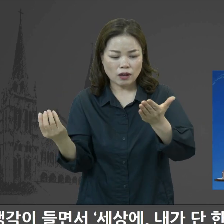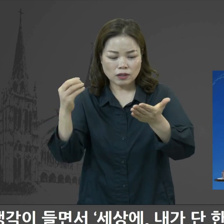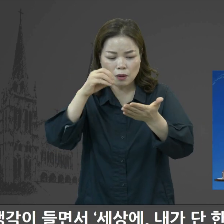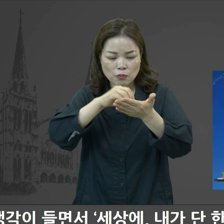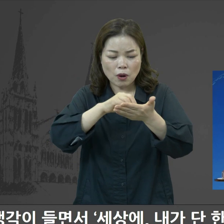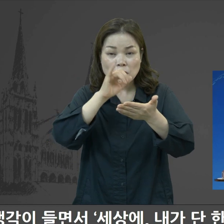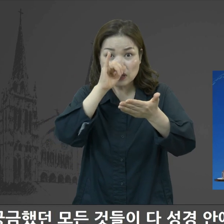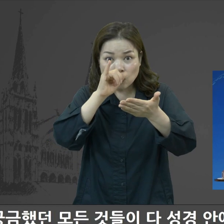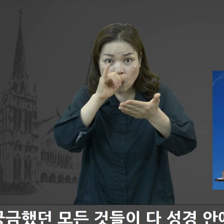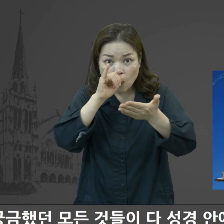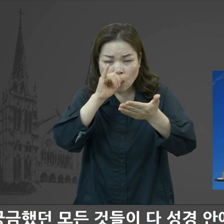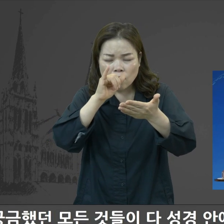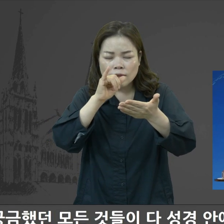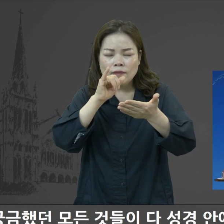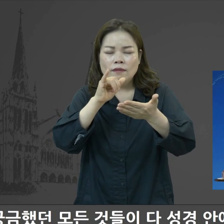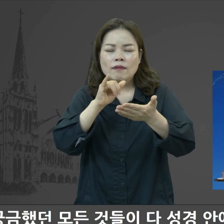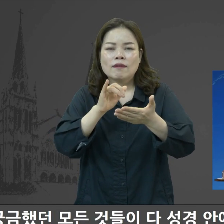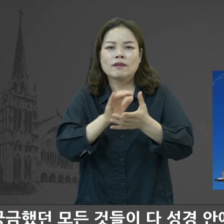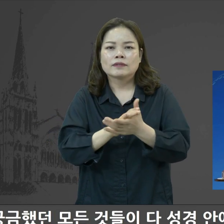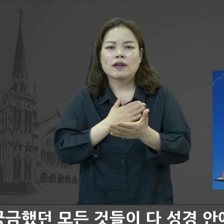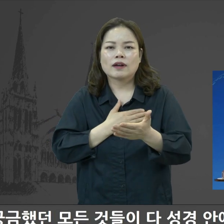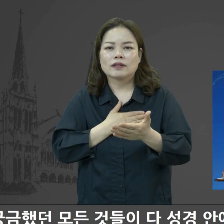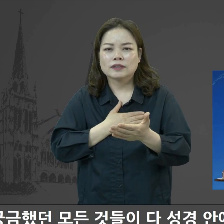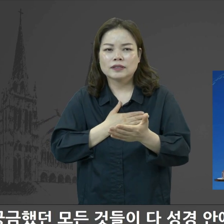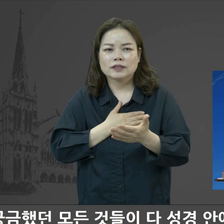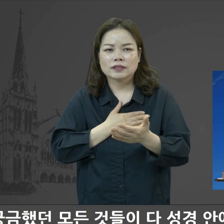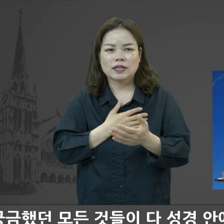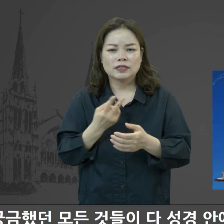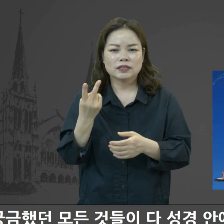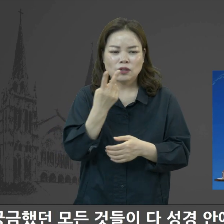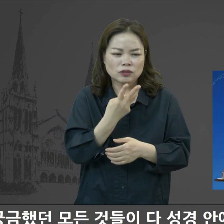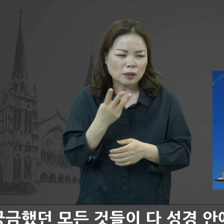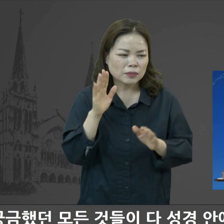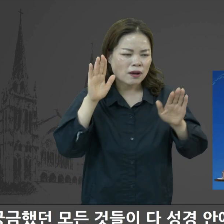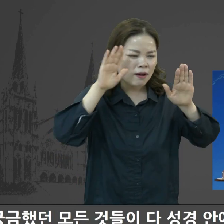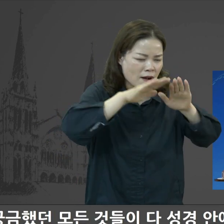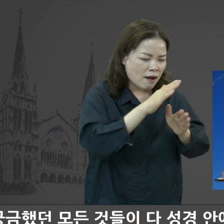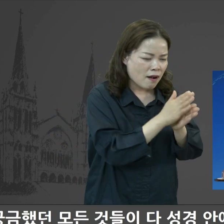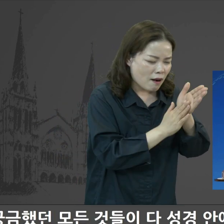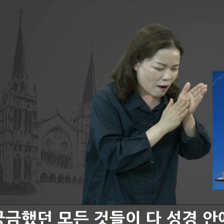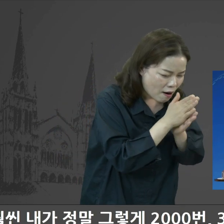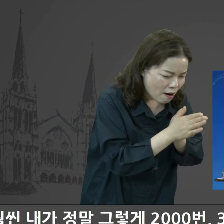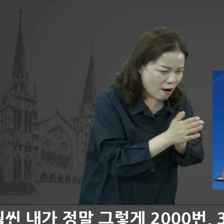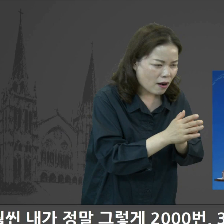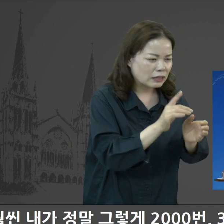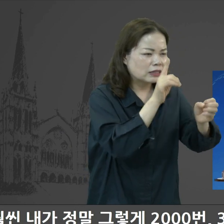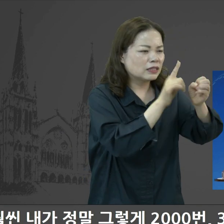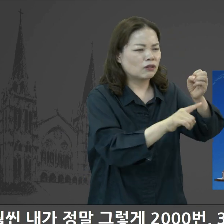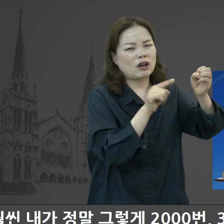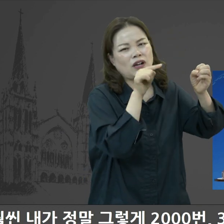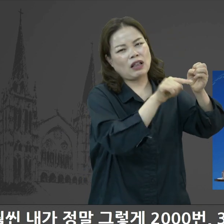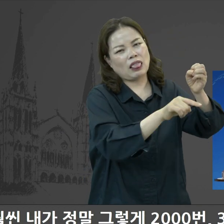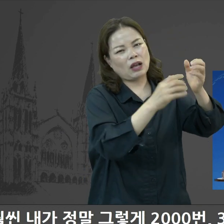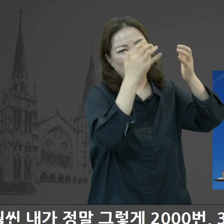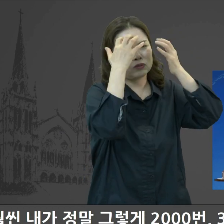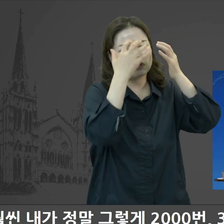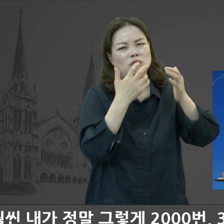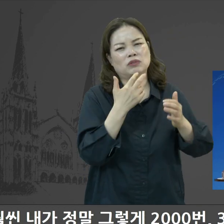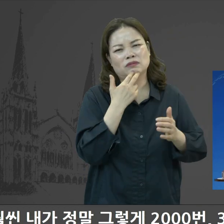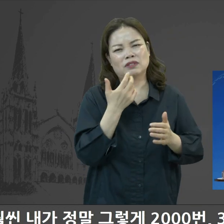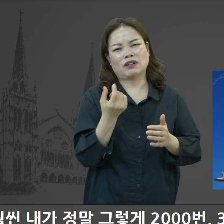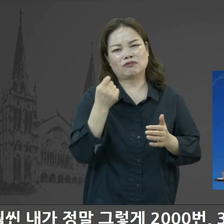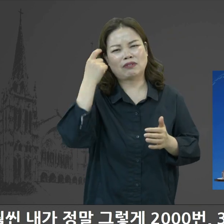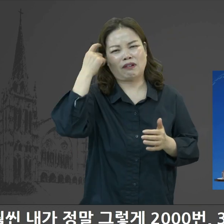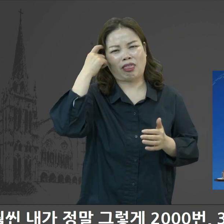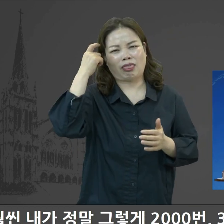알고 내가 정말 내가 정말 그렇게 2000번 3000번 절하면서 큰 스님 찾아다니는 그 고생 안 했을 텐데